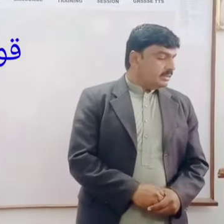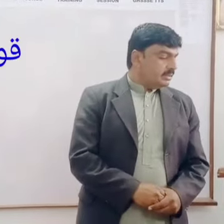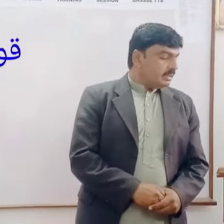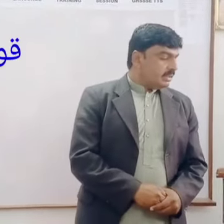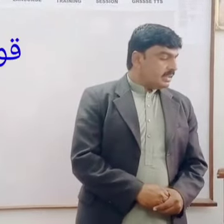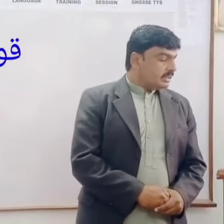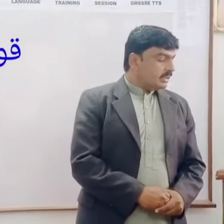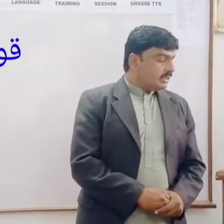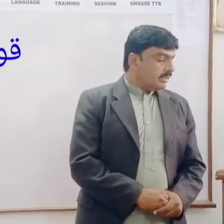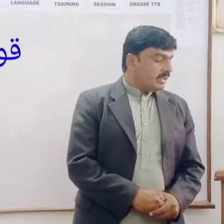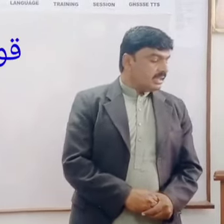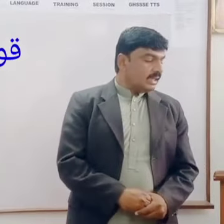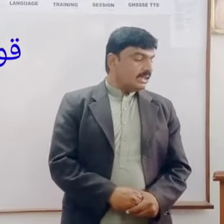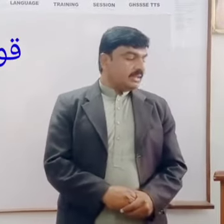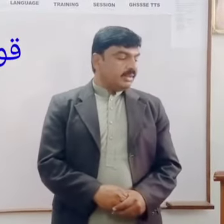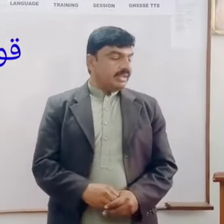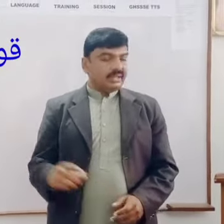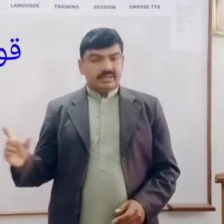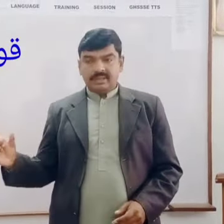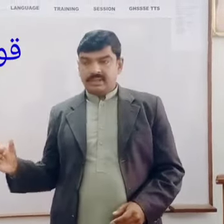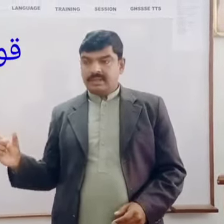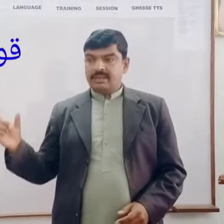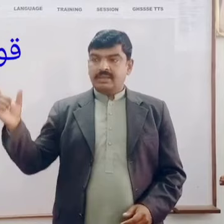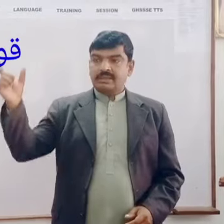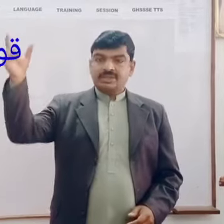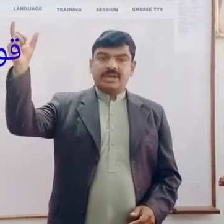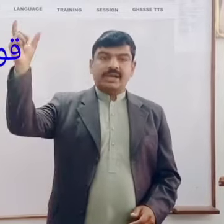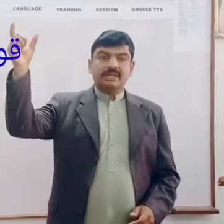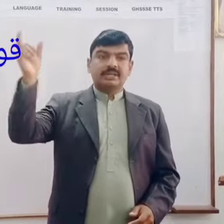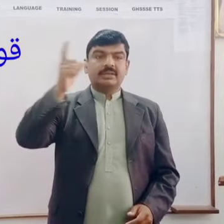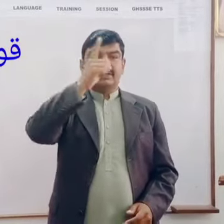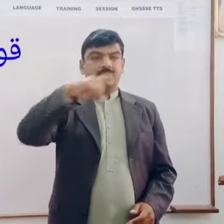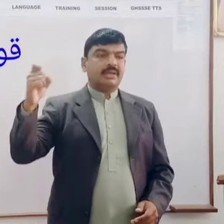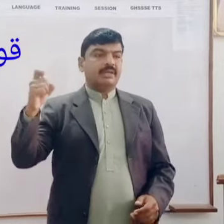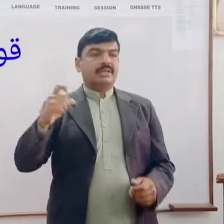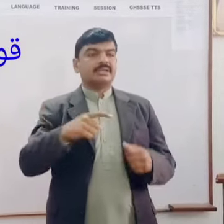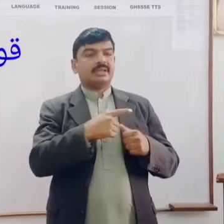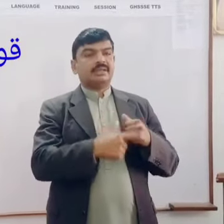जी। नेक्स्ट है जी, कमरी साल, कमरी महीने, चांद और महीने का साइन,